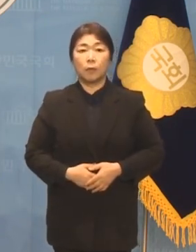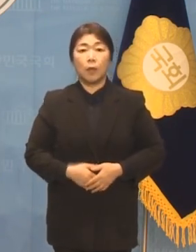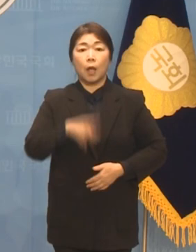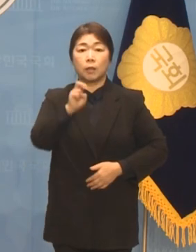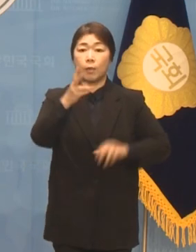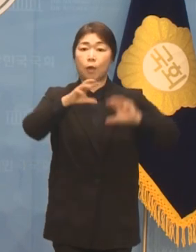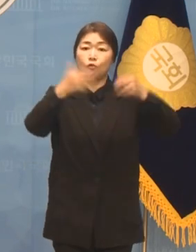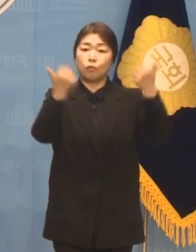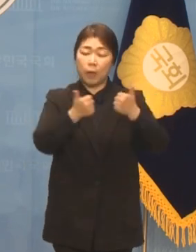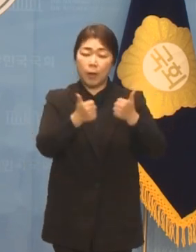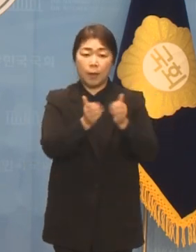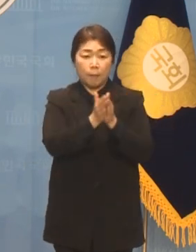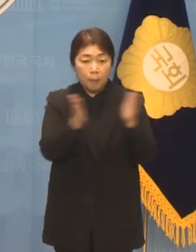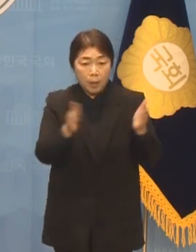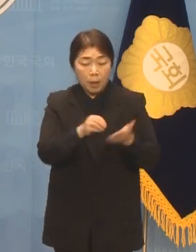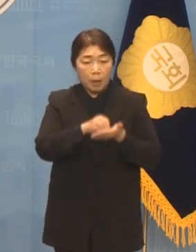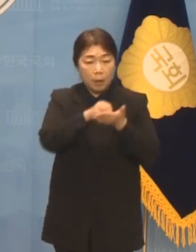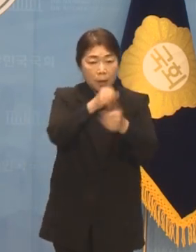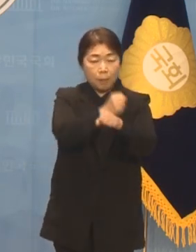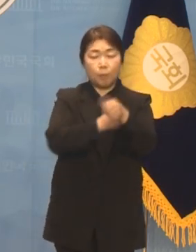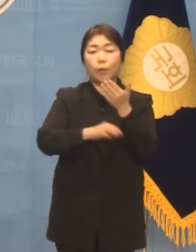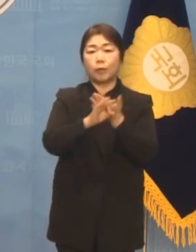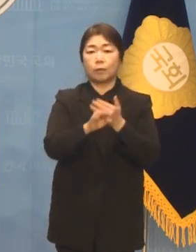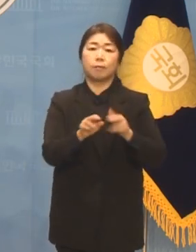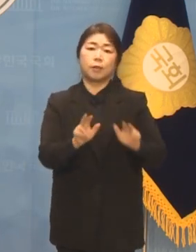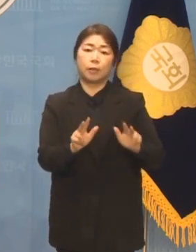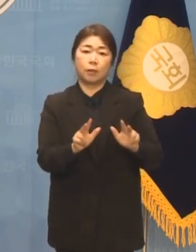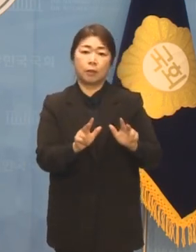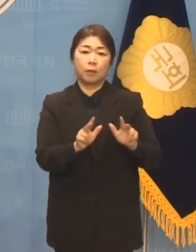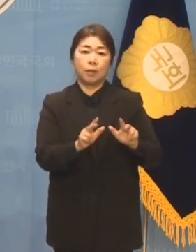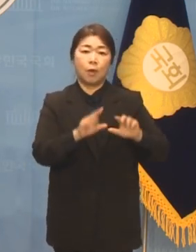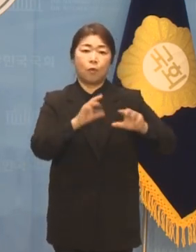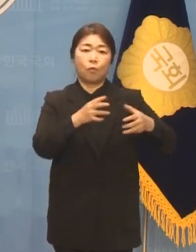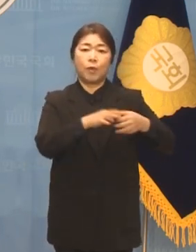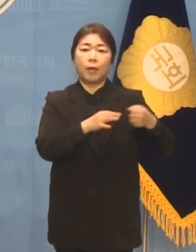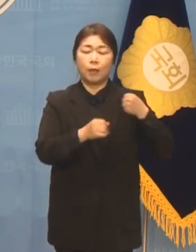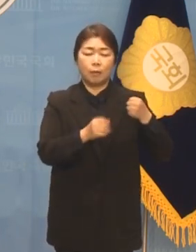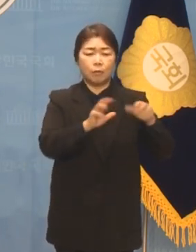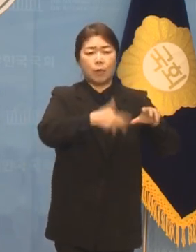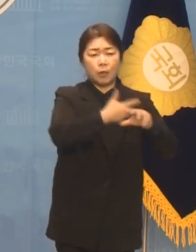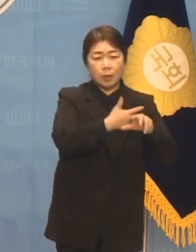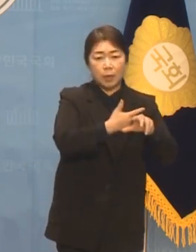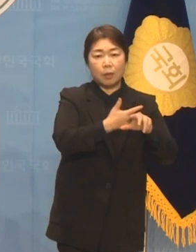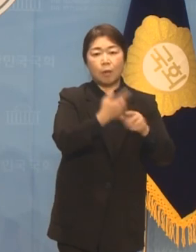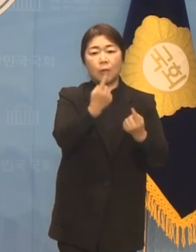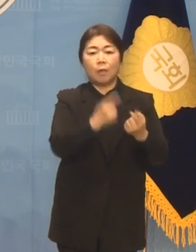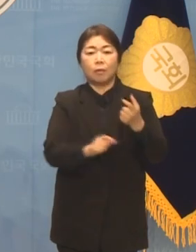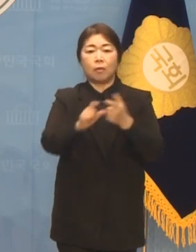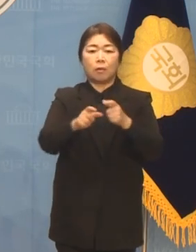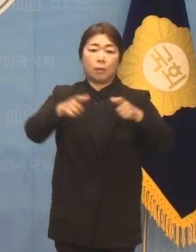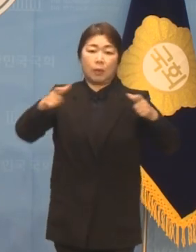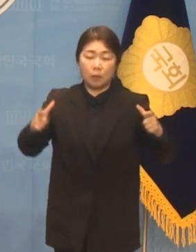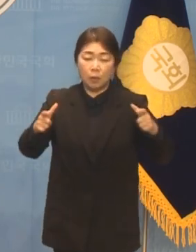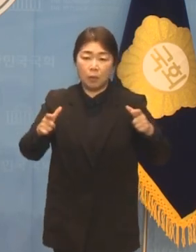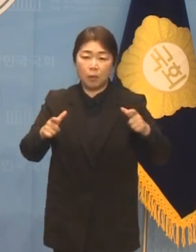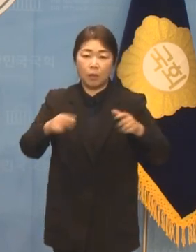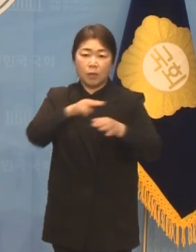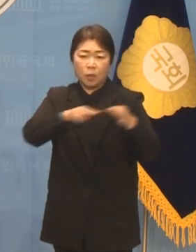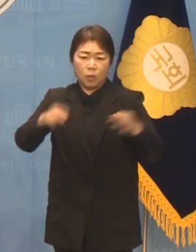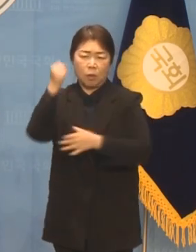22대 국회에 입성하게 된다면 이젠 당의 쇄신과 변화를 넘어서 낡은 여의도 국회